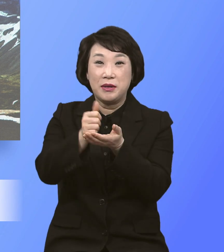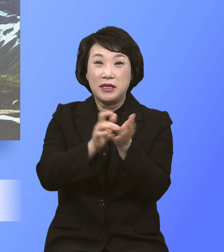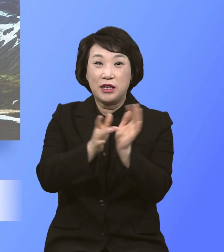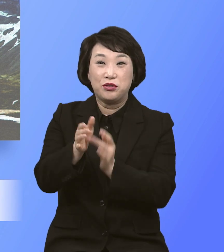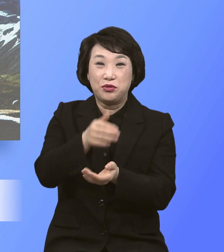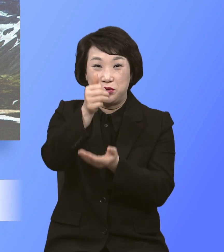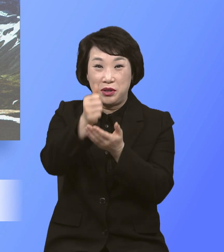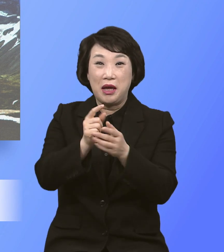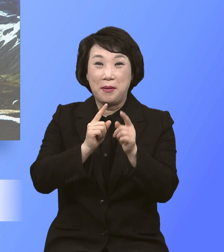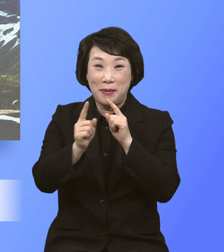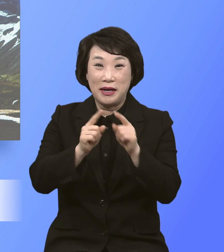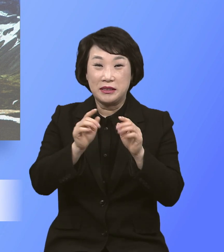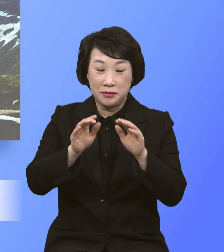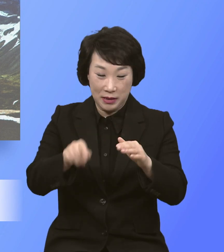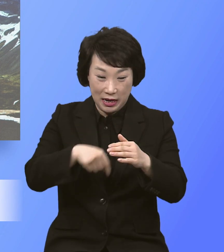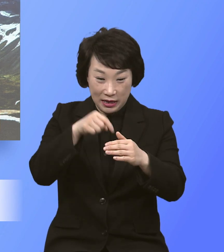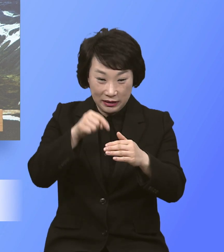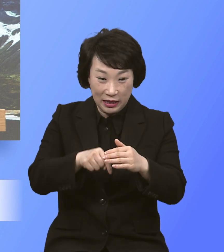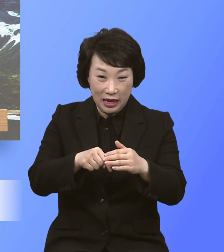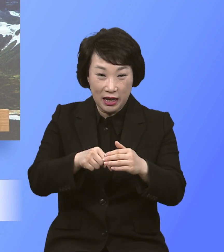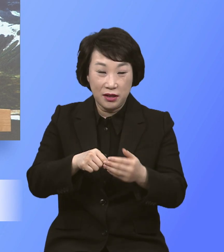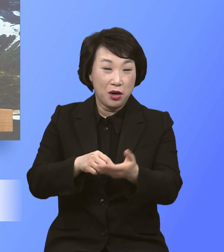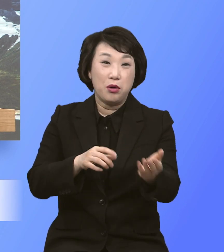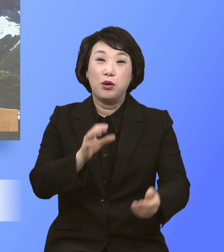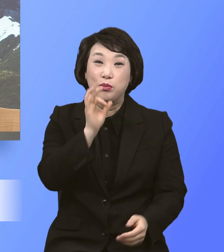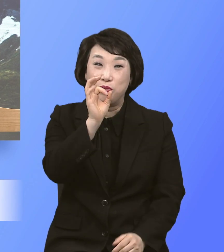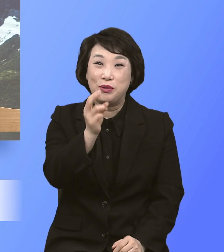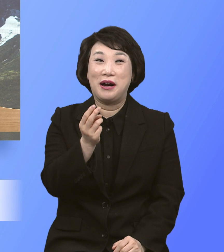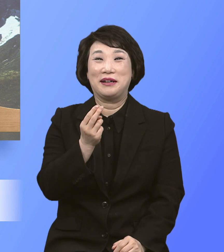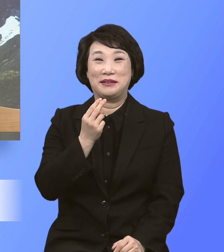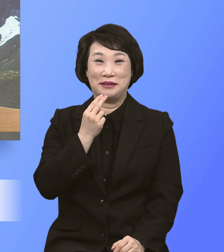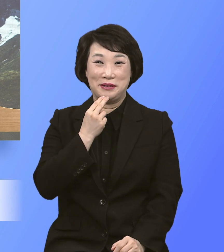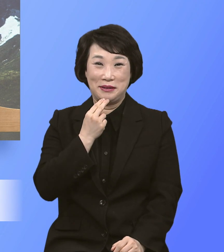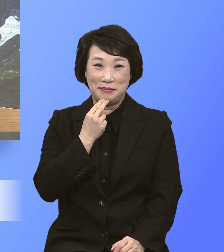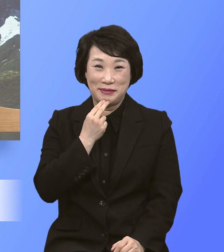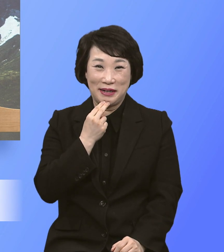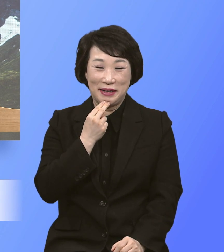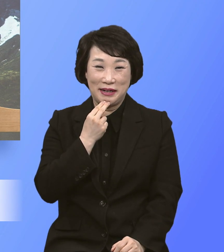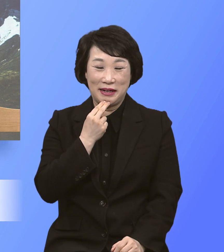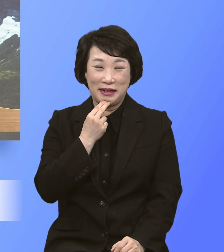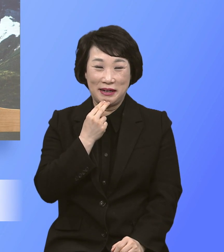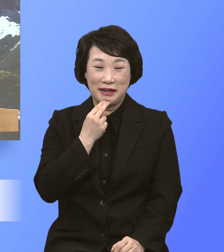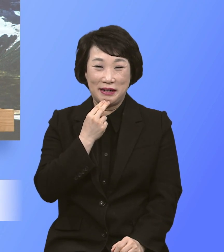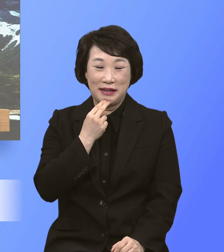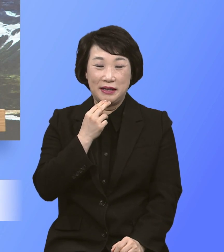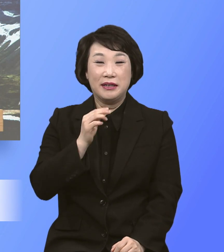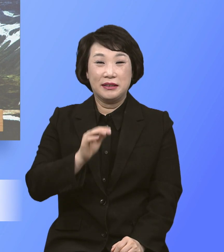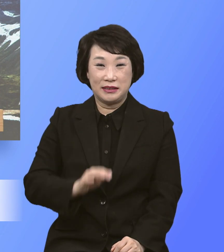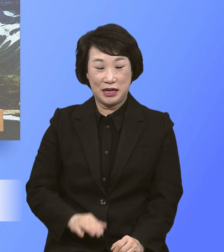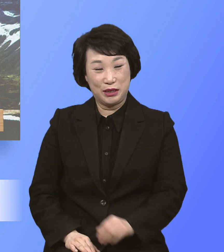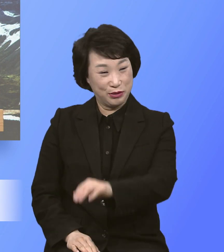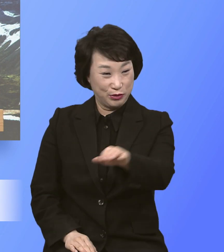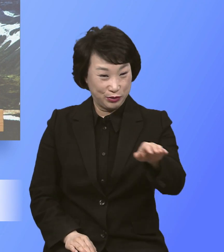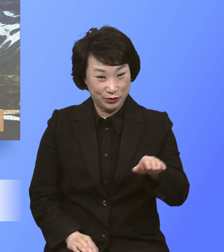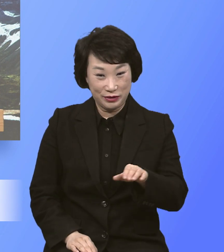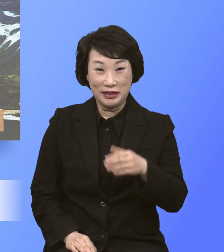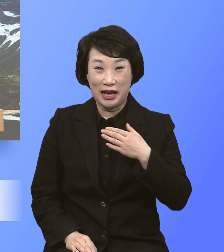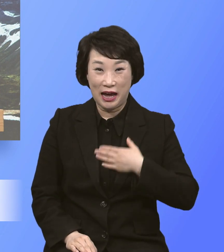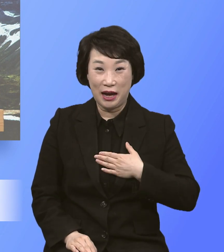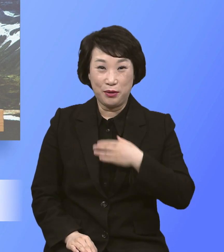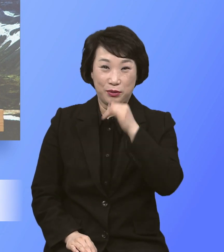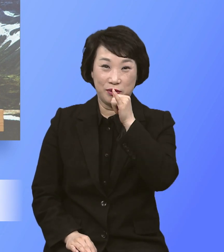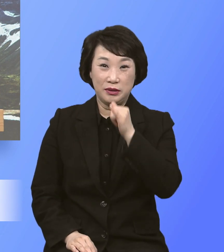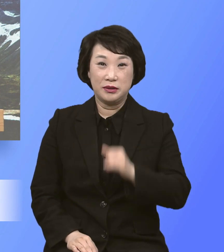그리스도의 말씀에도 능치 못함이 없는 것을 우리는